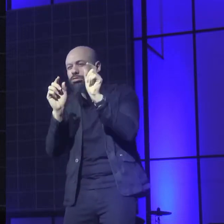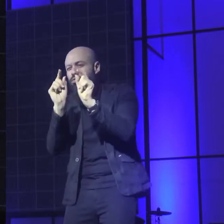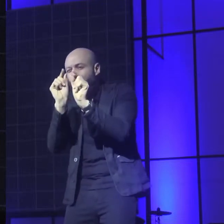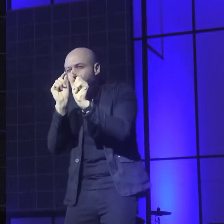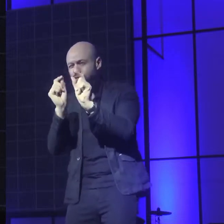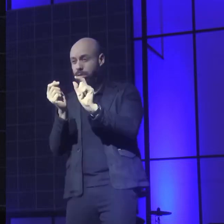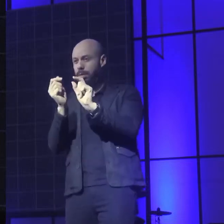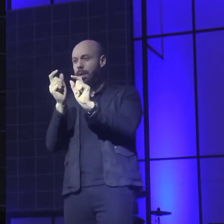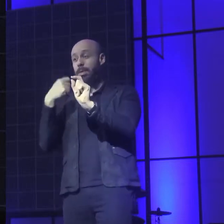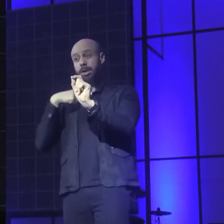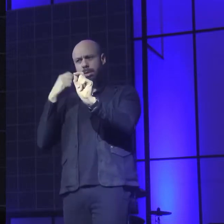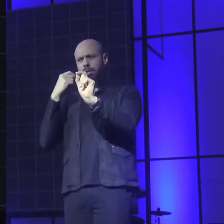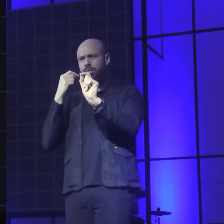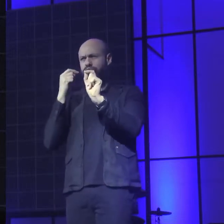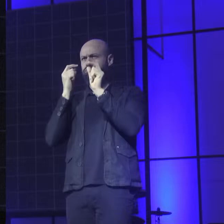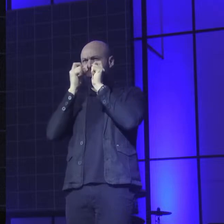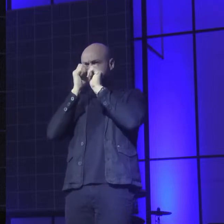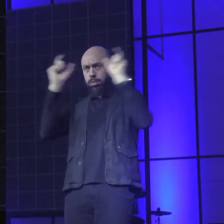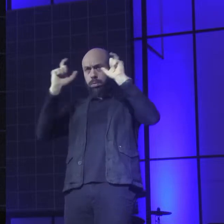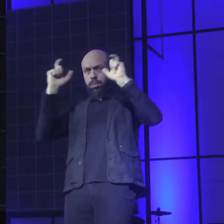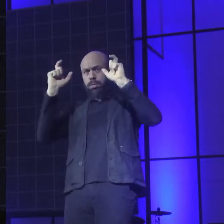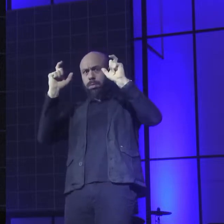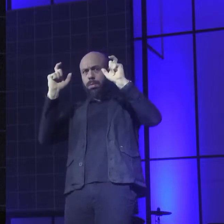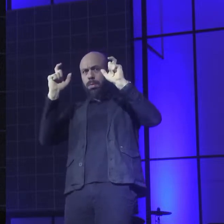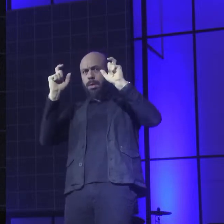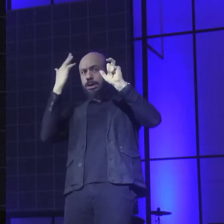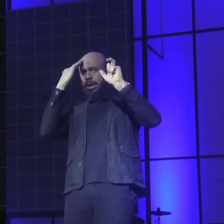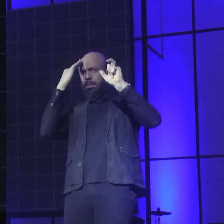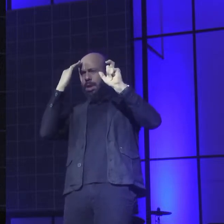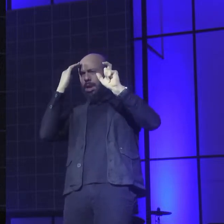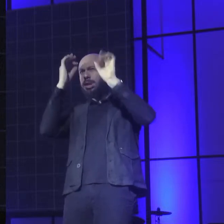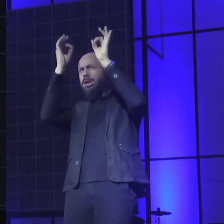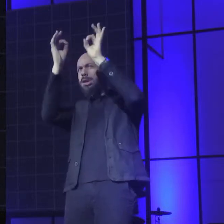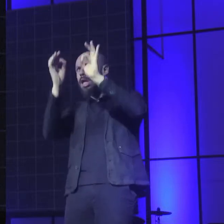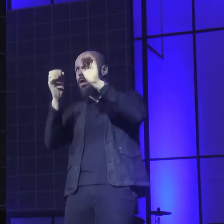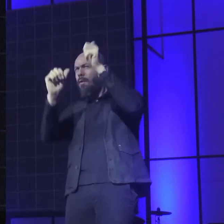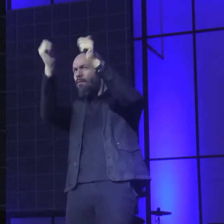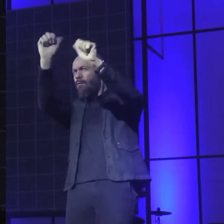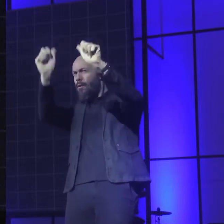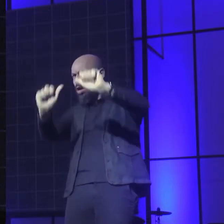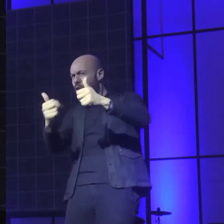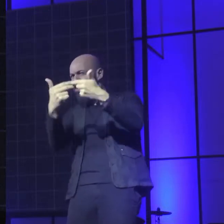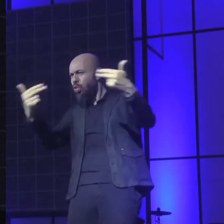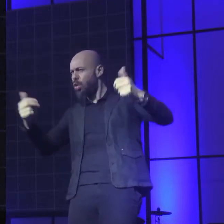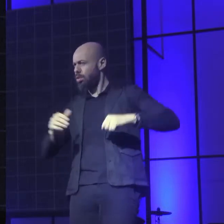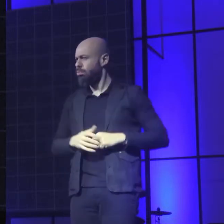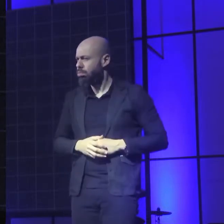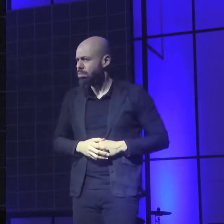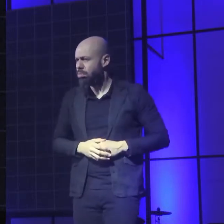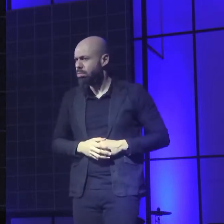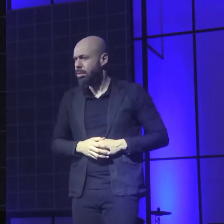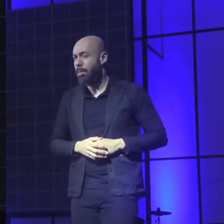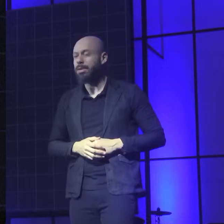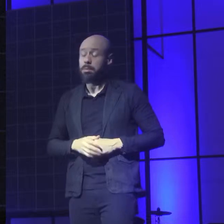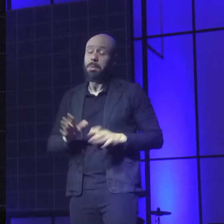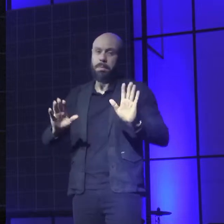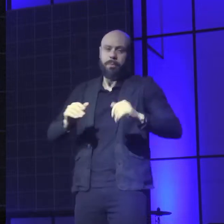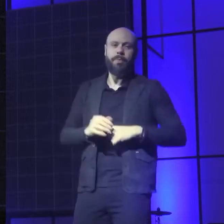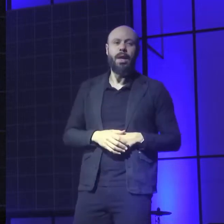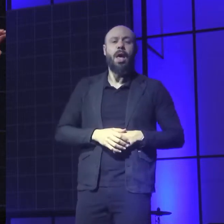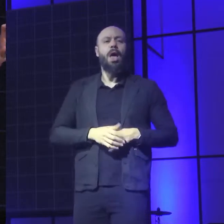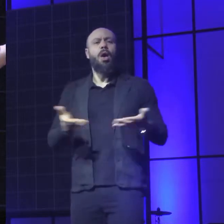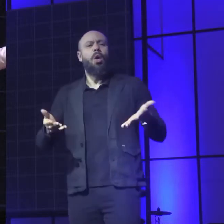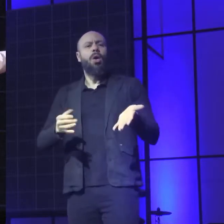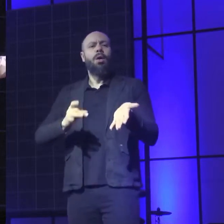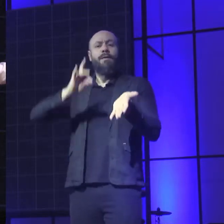sabe, a verdade. Ela será verdade hoje e será verdade daqui a 1000 anos. A verdade é verdade hoje e